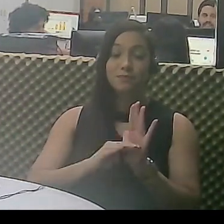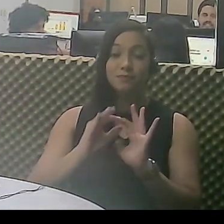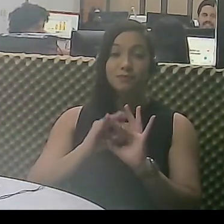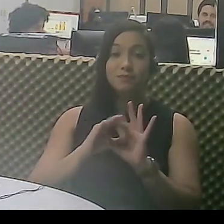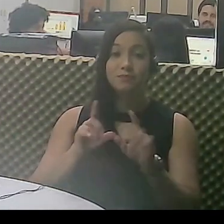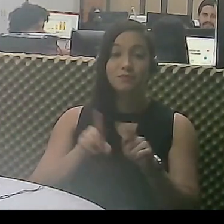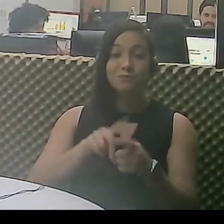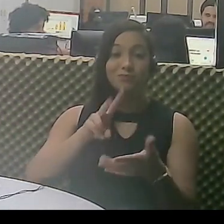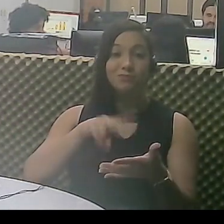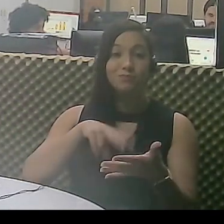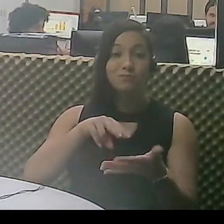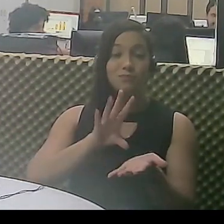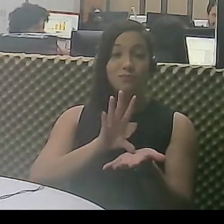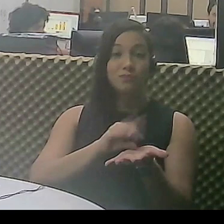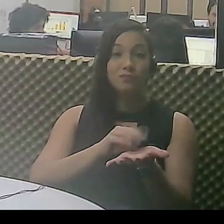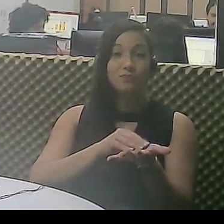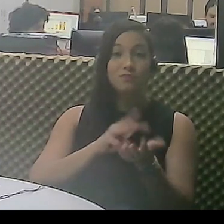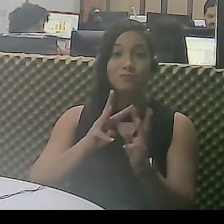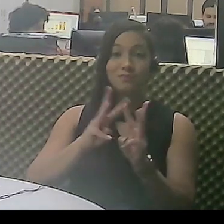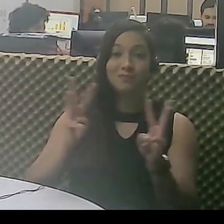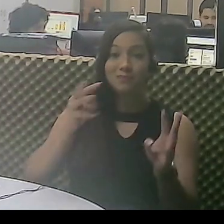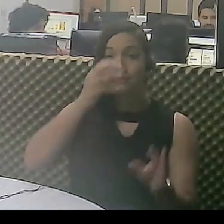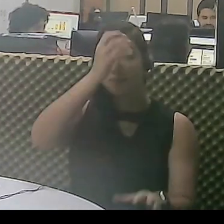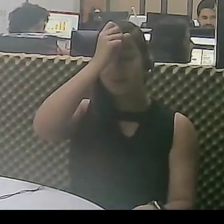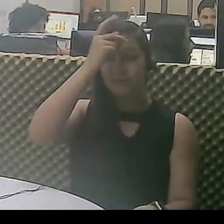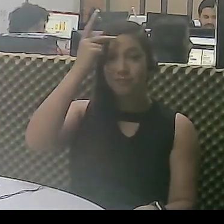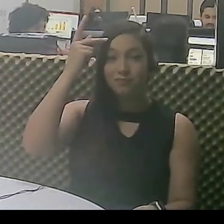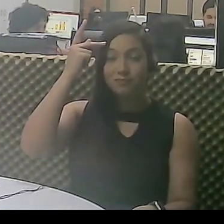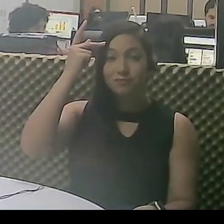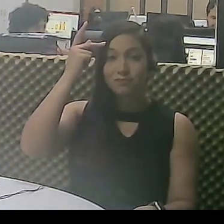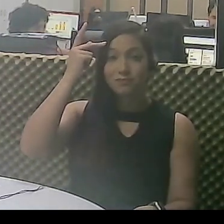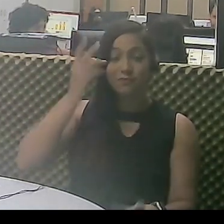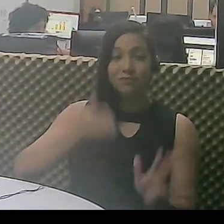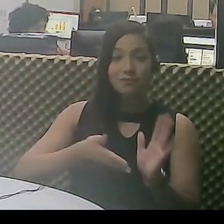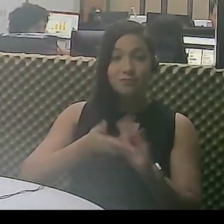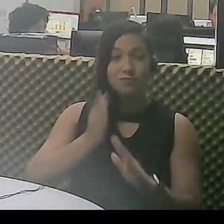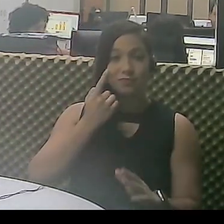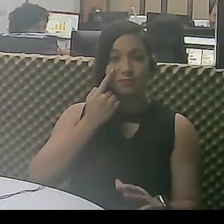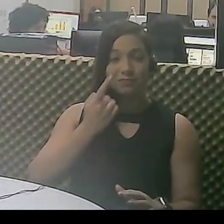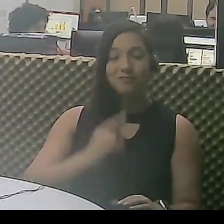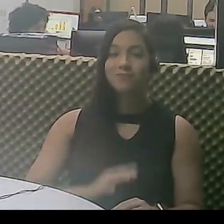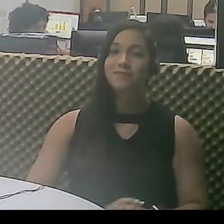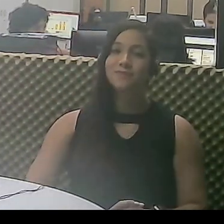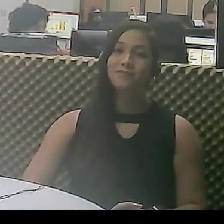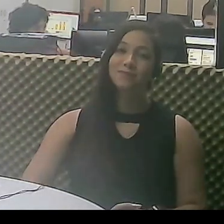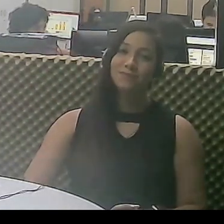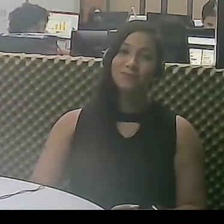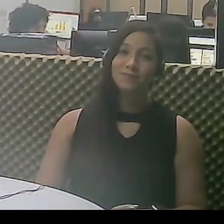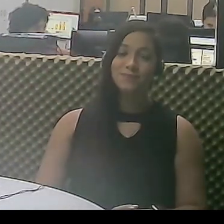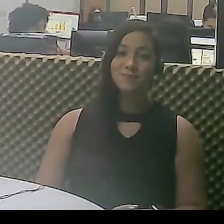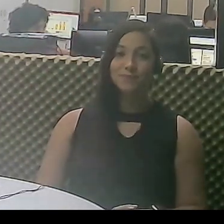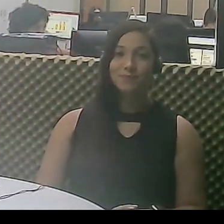para leitura e download no portal da Prefeitura. Não deixe de conhecer.